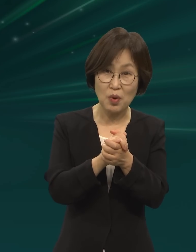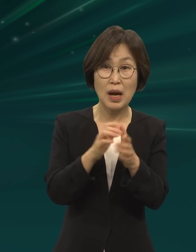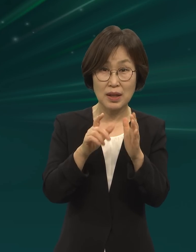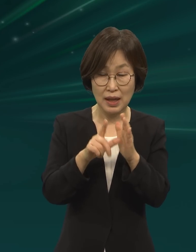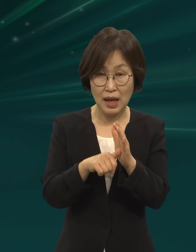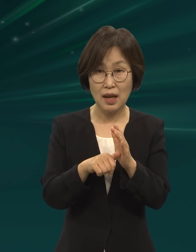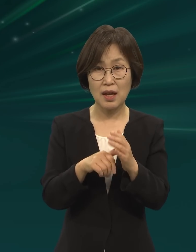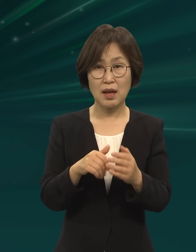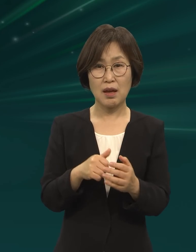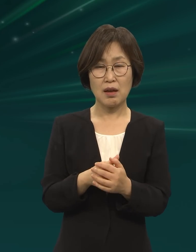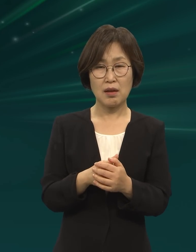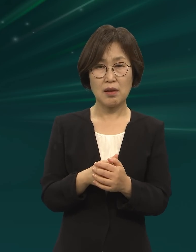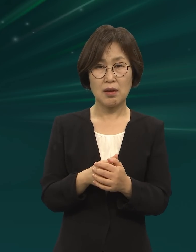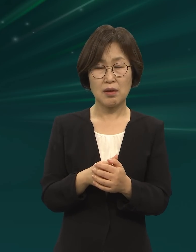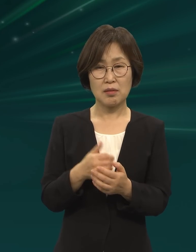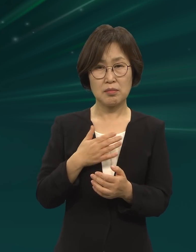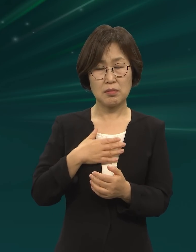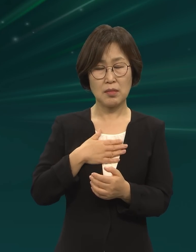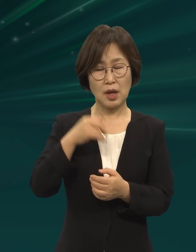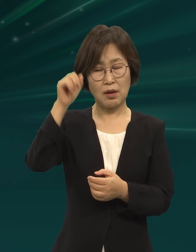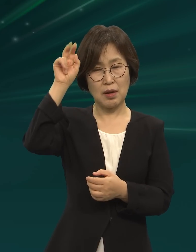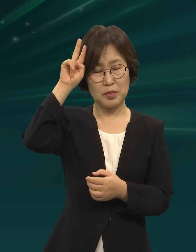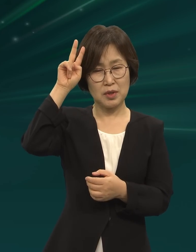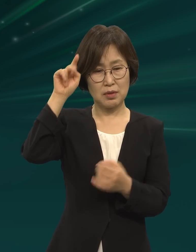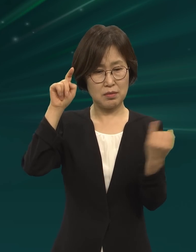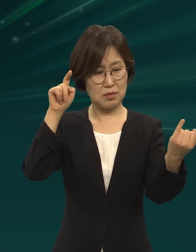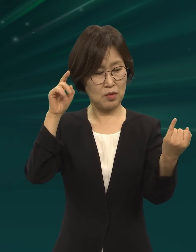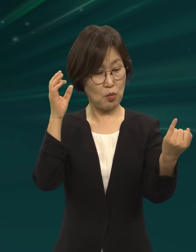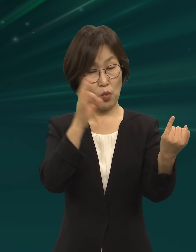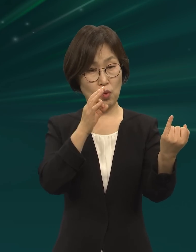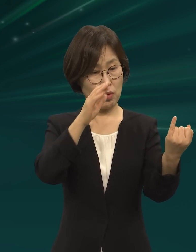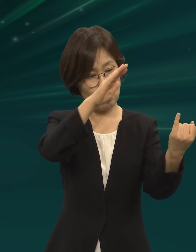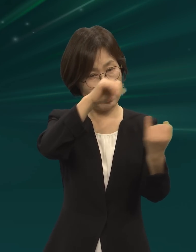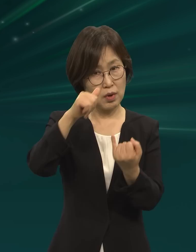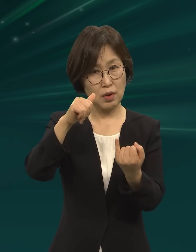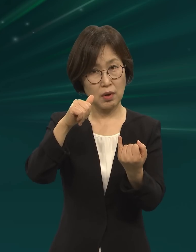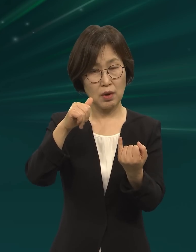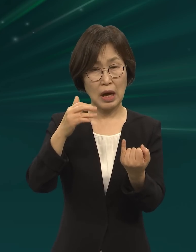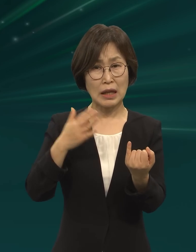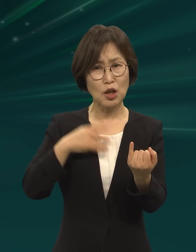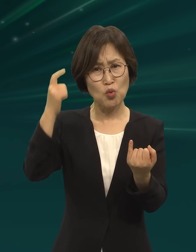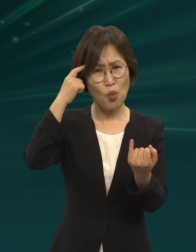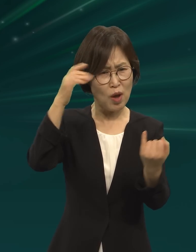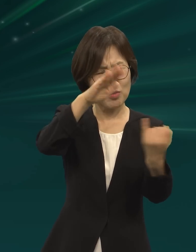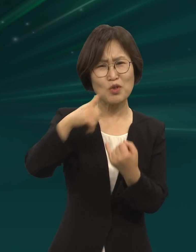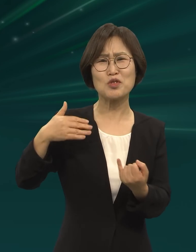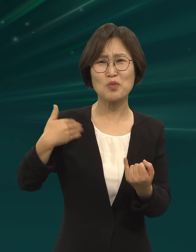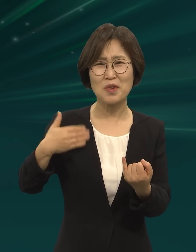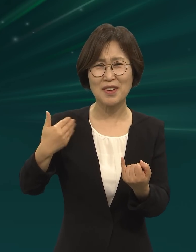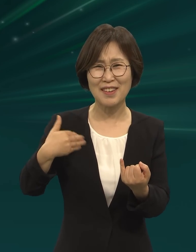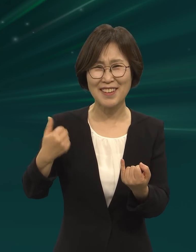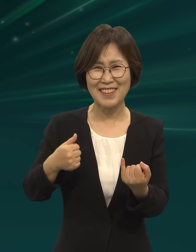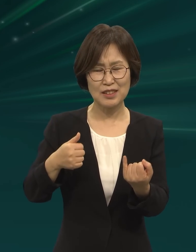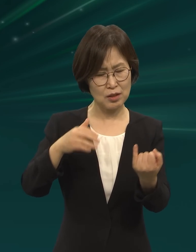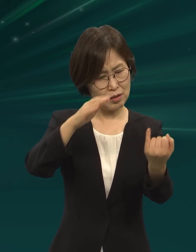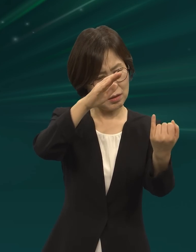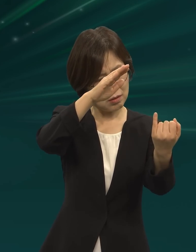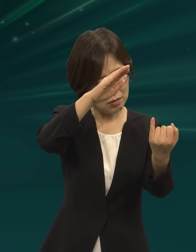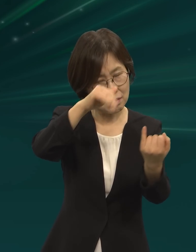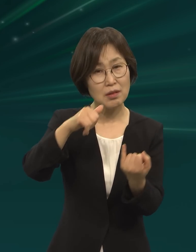모르게 자매님 여기 오세요. 저도 왜 이런 말 하는지 몰라요. 근데 자매님 여기 오세요.